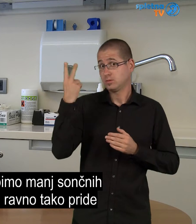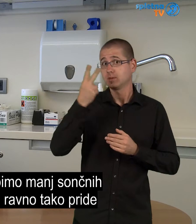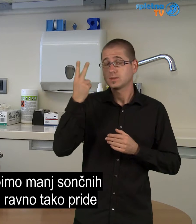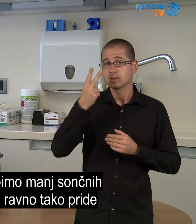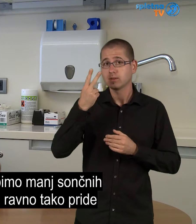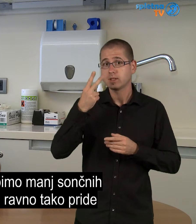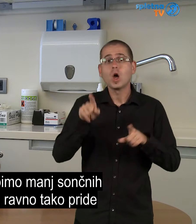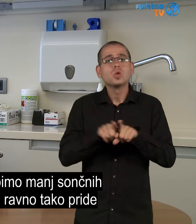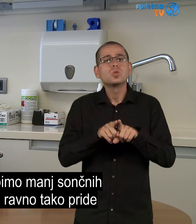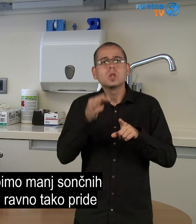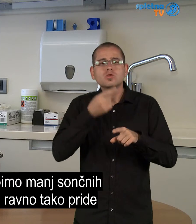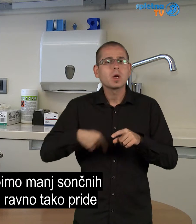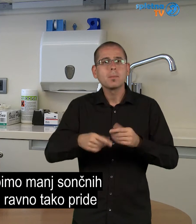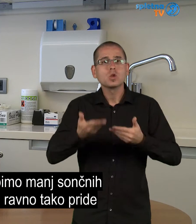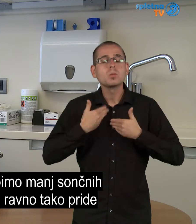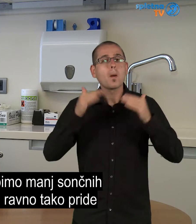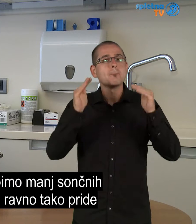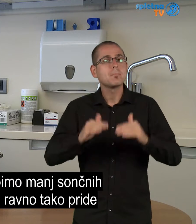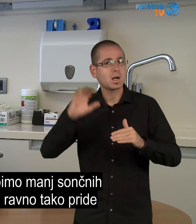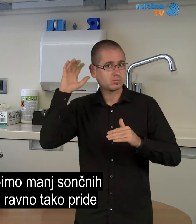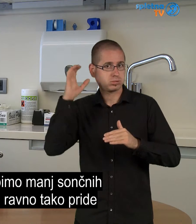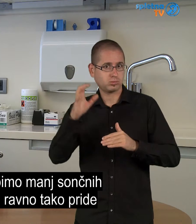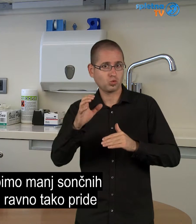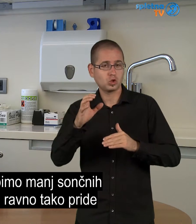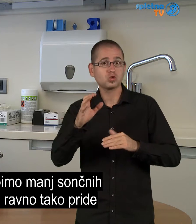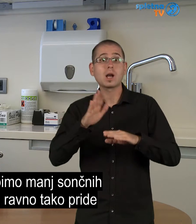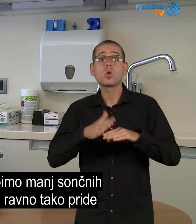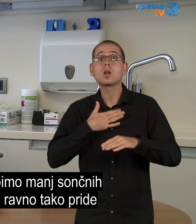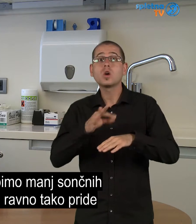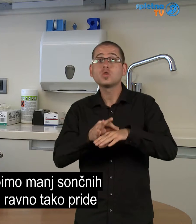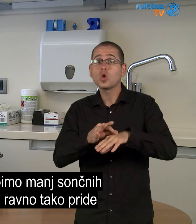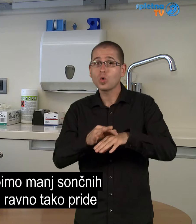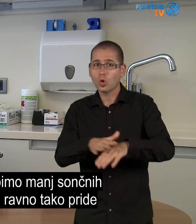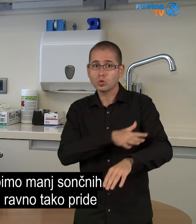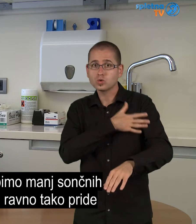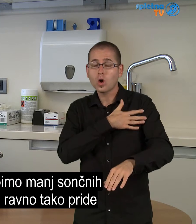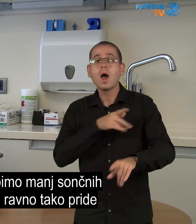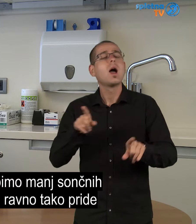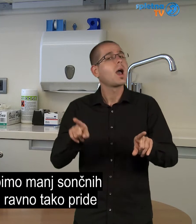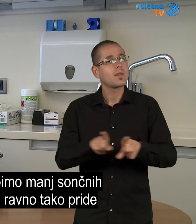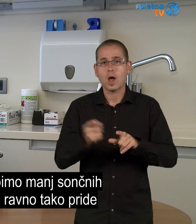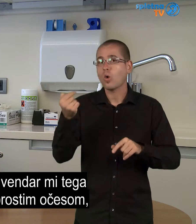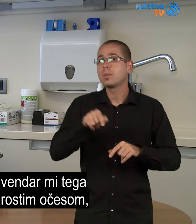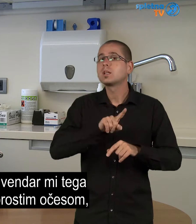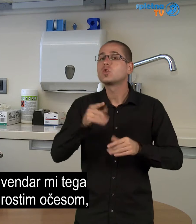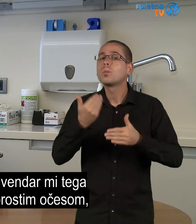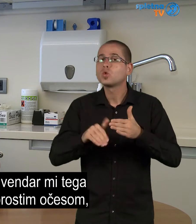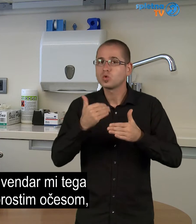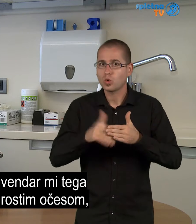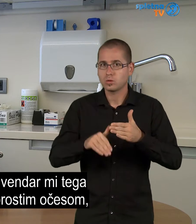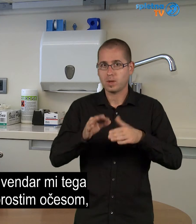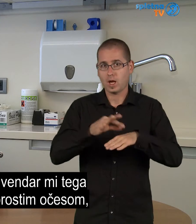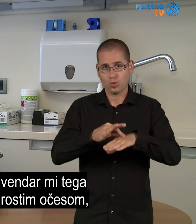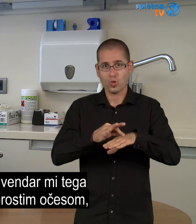Seveda, tudi če mi dobimo manj sončnih žarkov na našo kožo, ravno tako pride do poškodbe